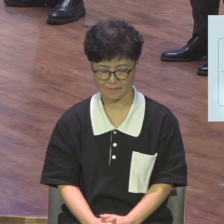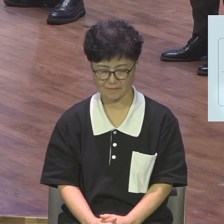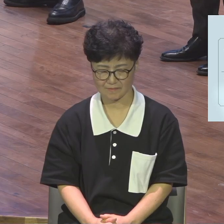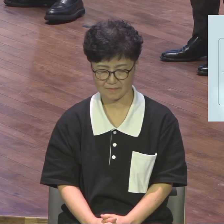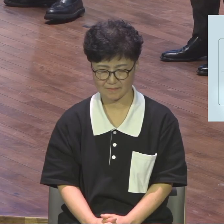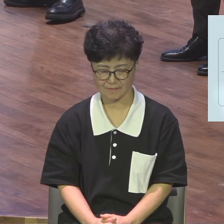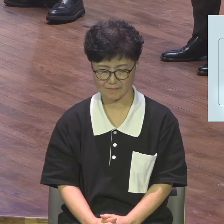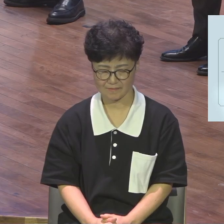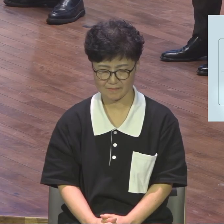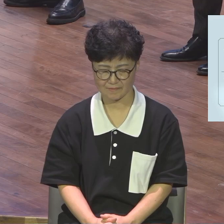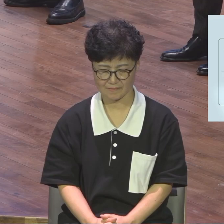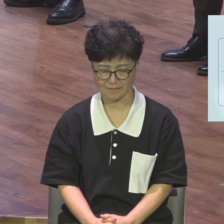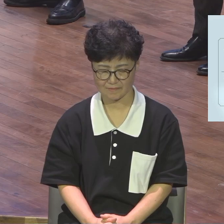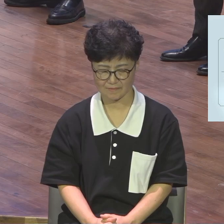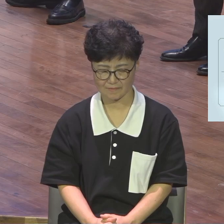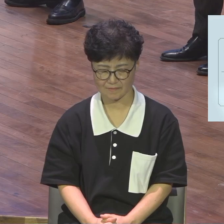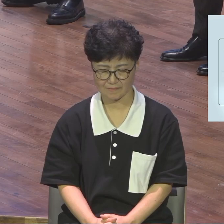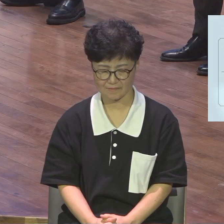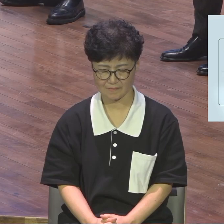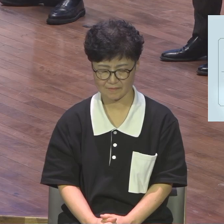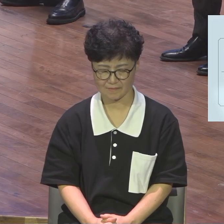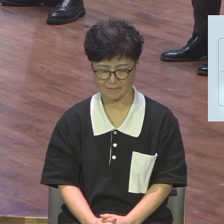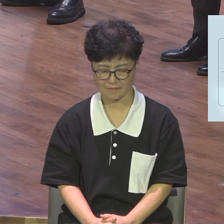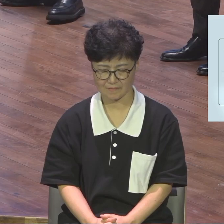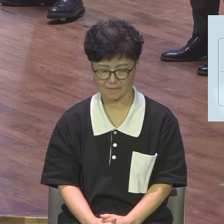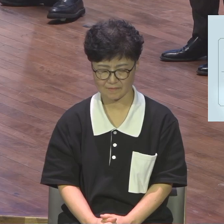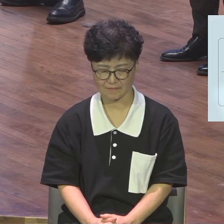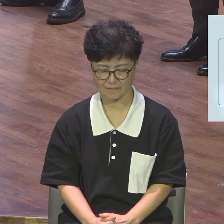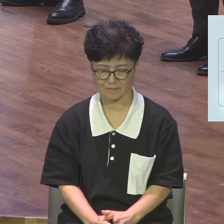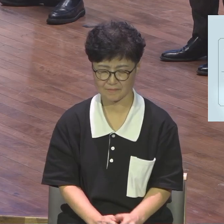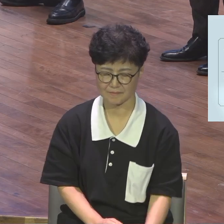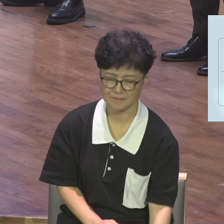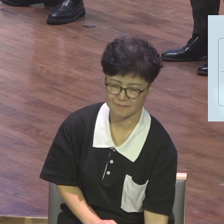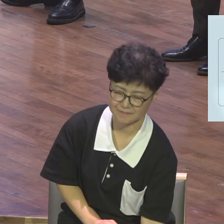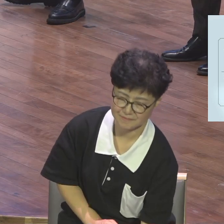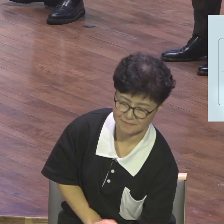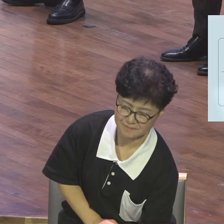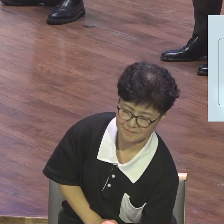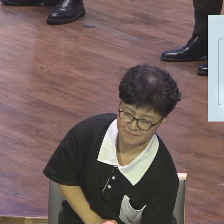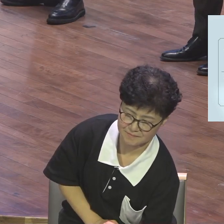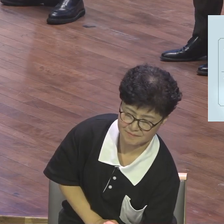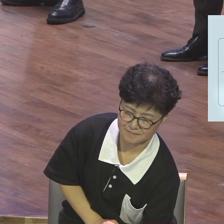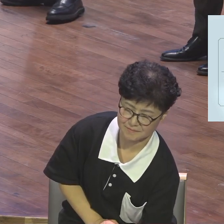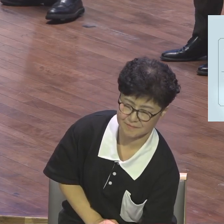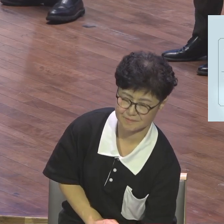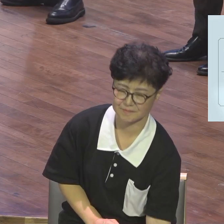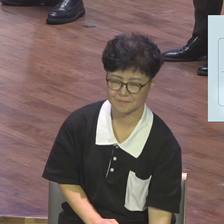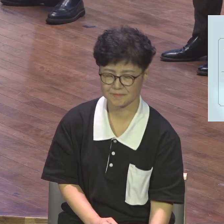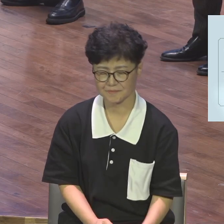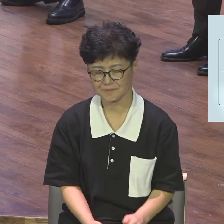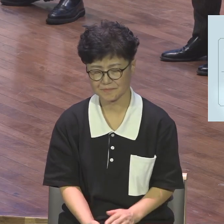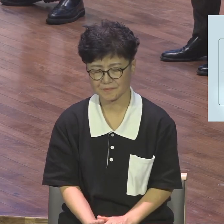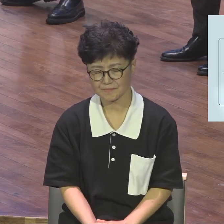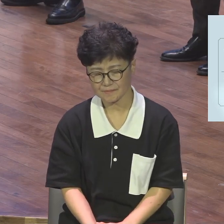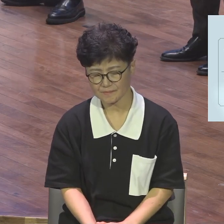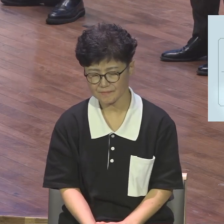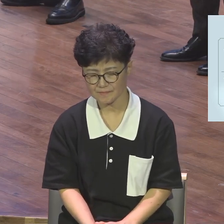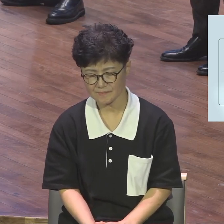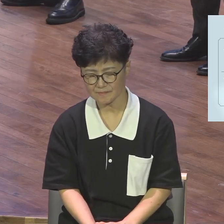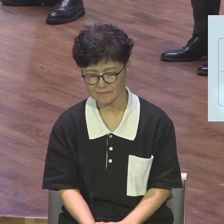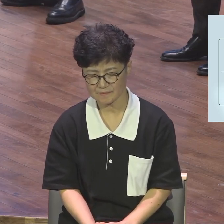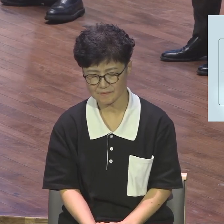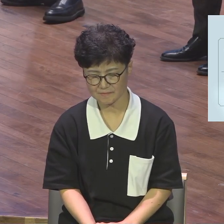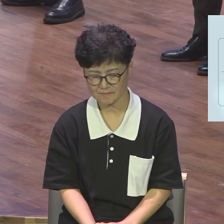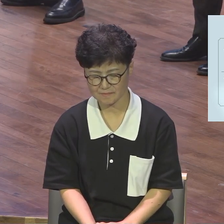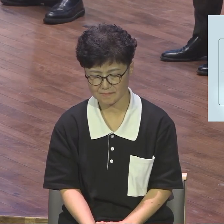성교회를 통하여서 우리 원주일 하나님 지금 불가성교회께서 감사예배에 하나님 정말 성도들이 함께 참여하고 정말 2, 3, 7